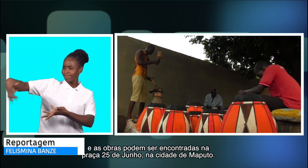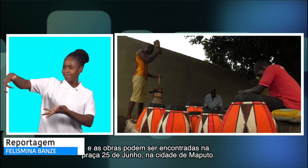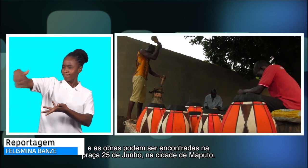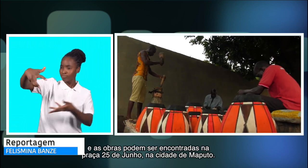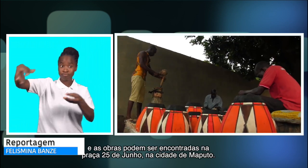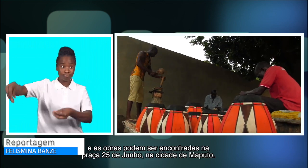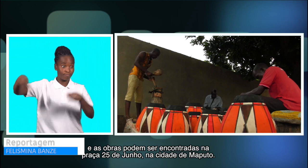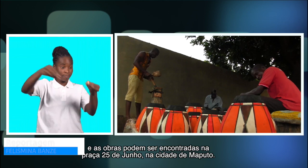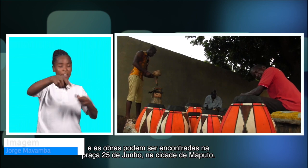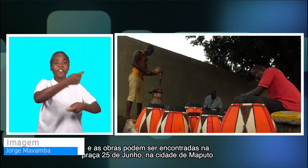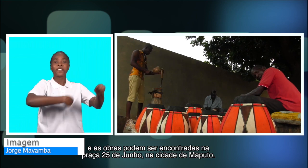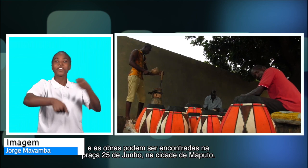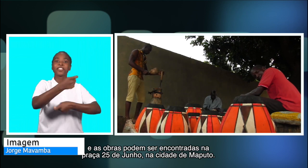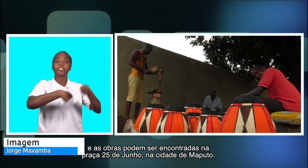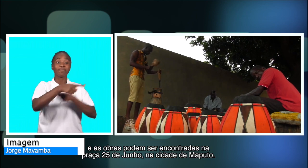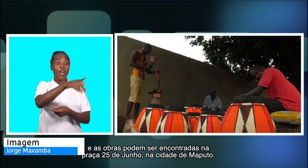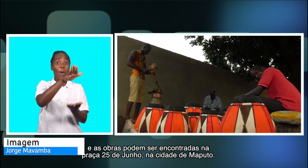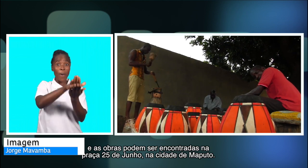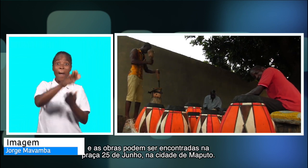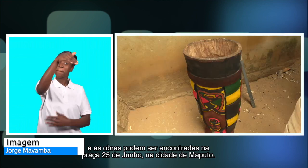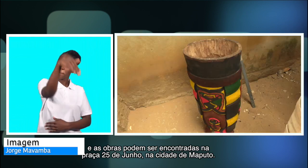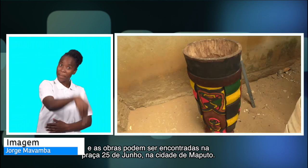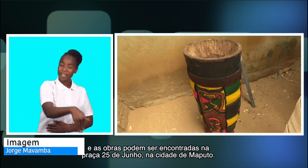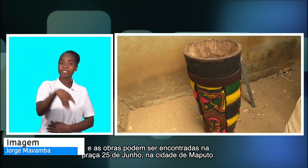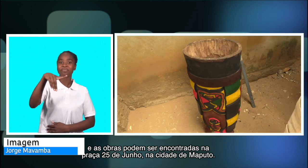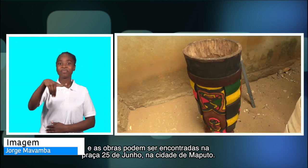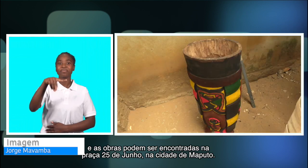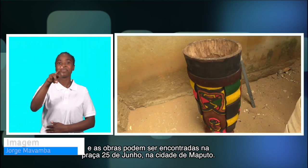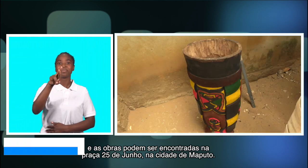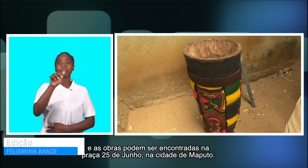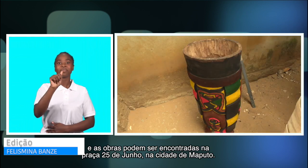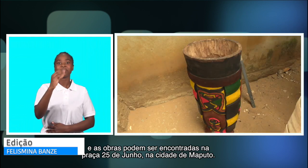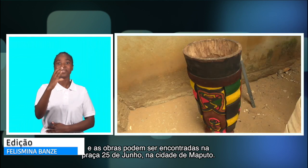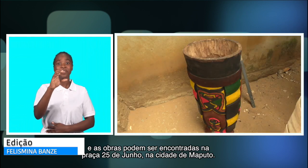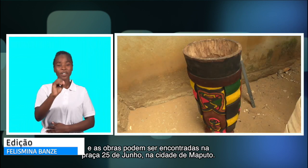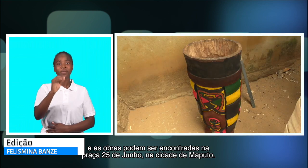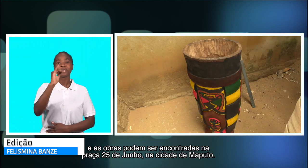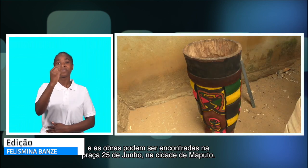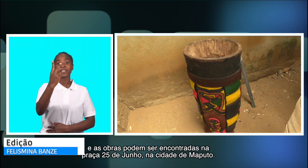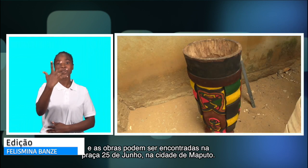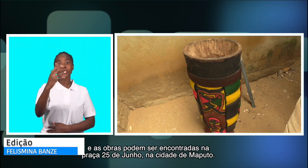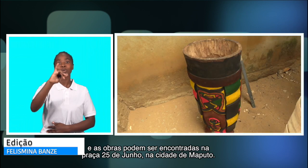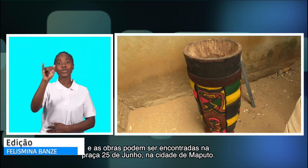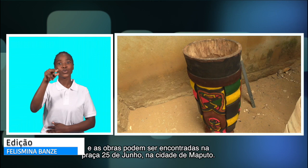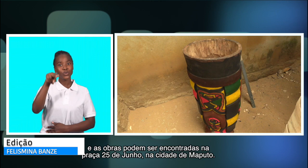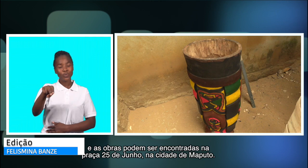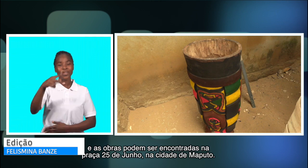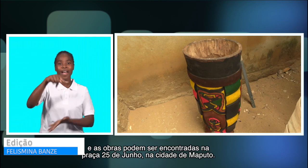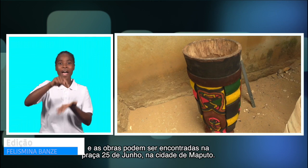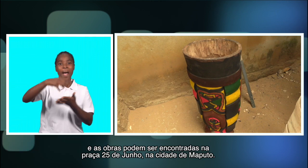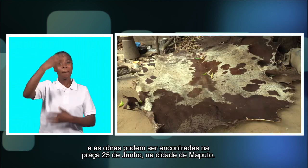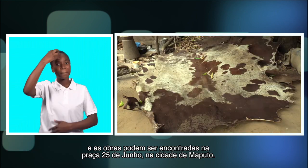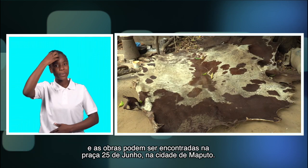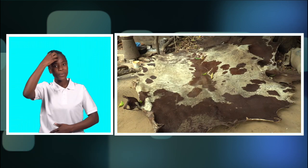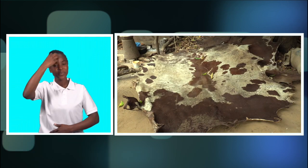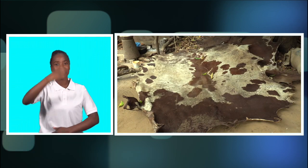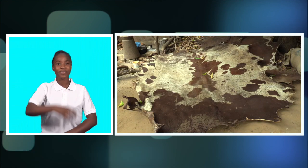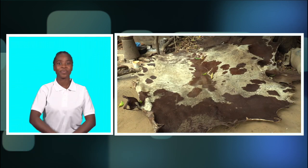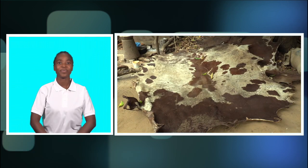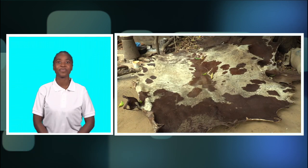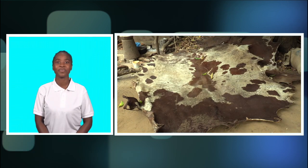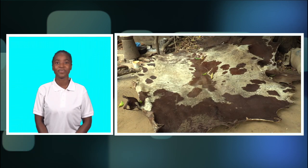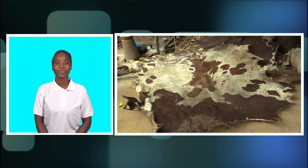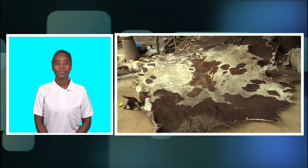e as obras podem ser encontradas na Praça 25 de Junho na cidade de Maputo.